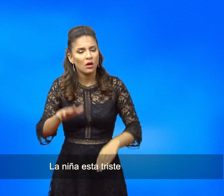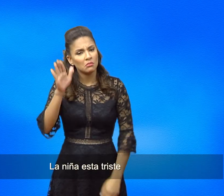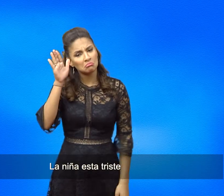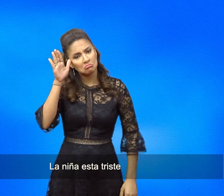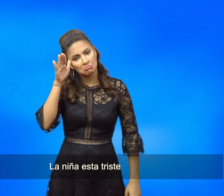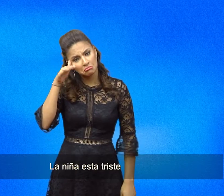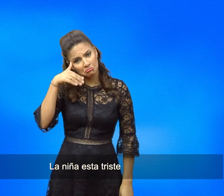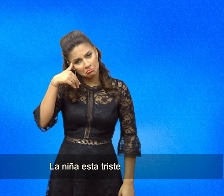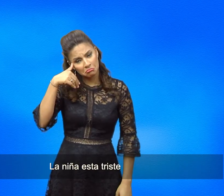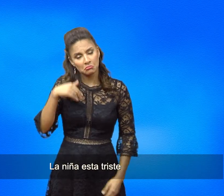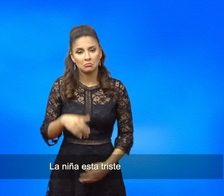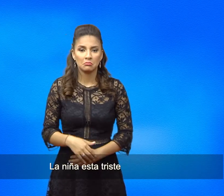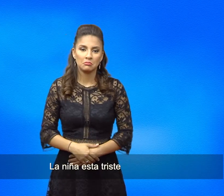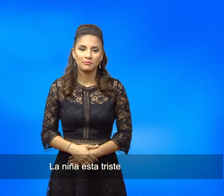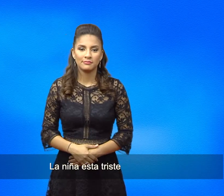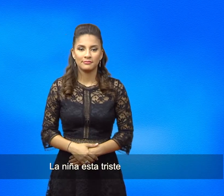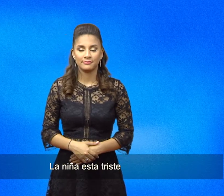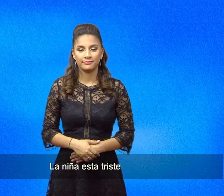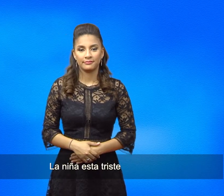la niña está triste